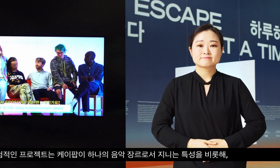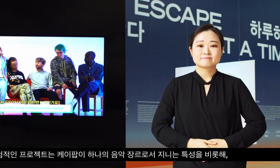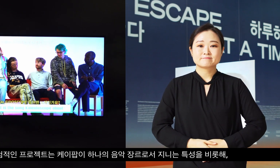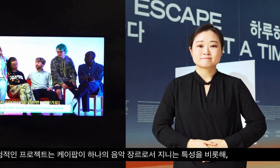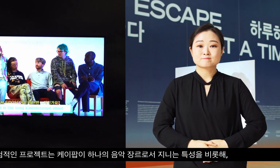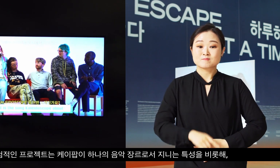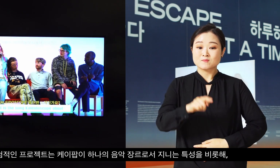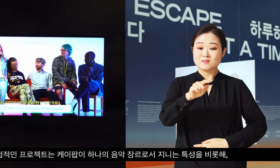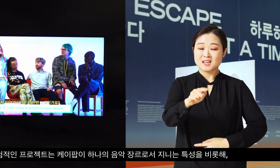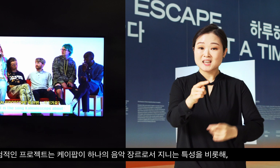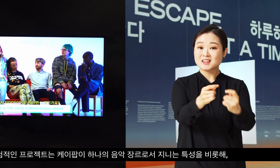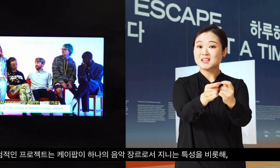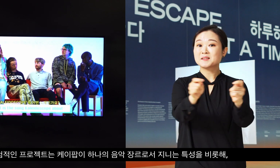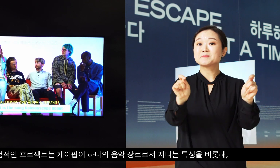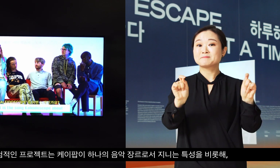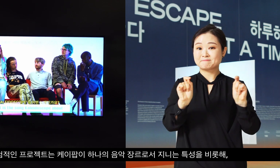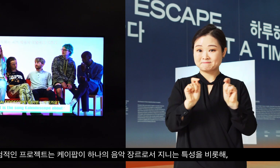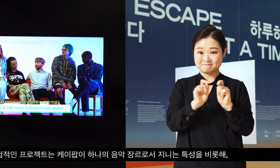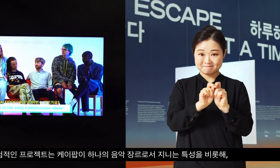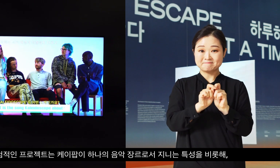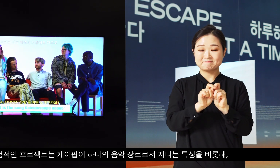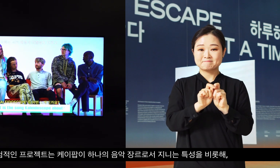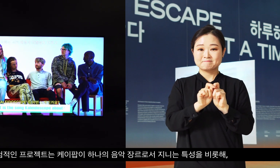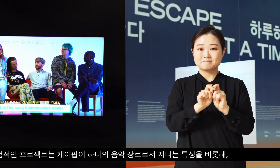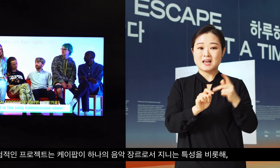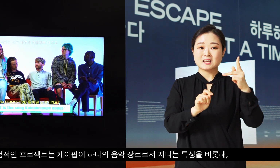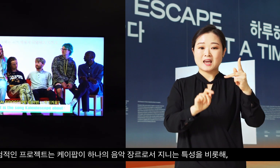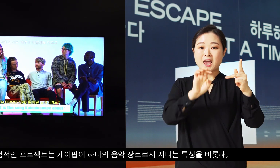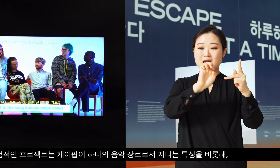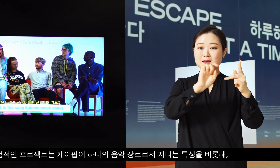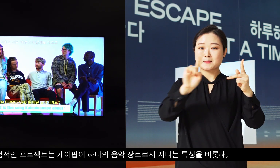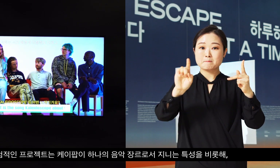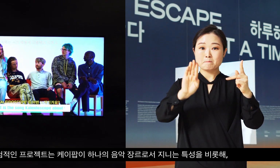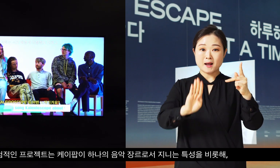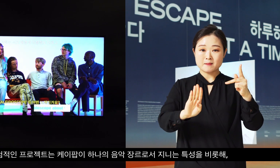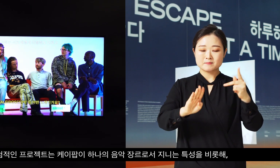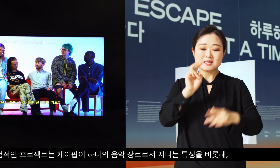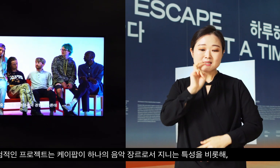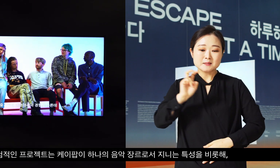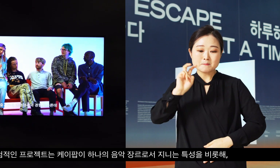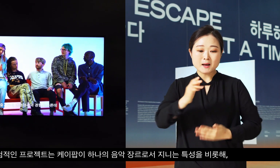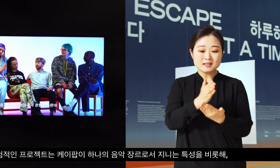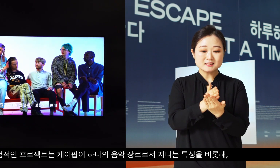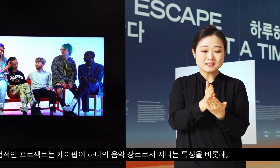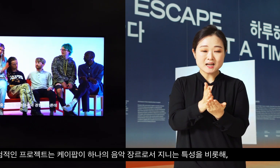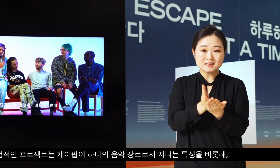실험적인 프로젝트는 K-팝이 하나의 음악 장르로서 지니는 특성을 비롯해